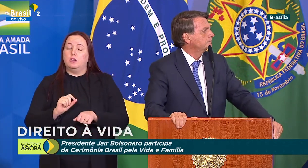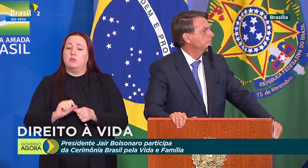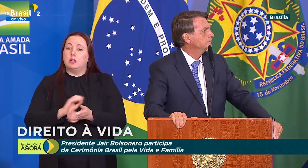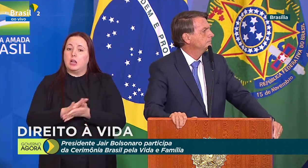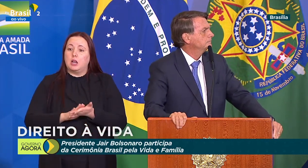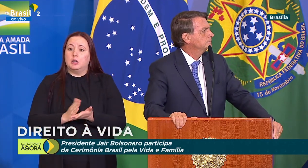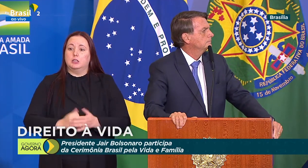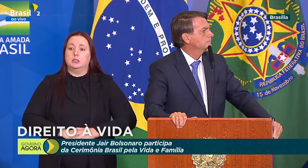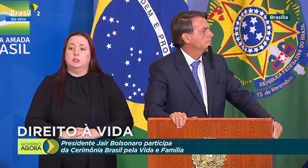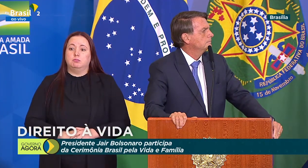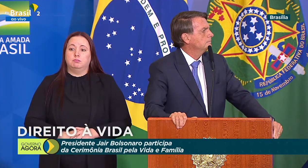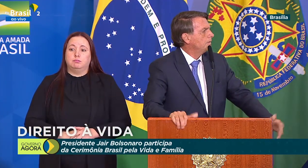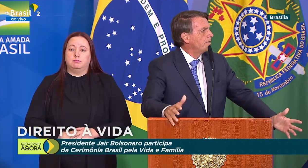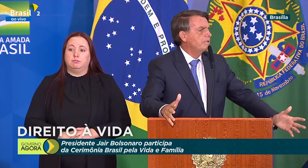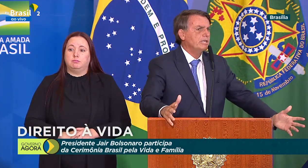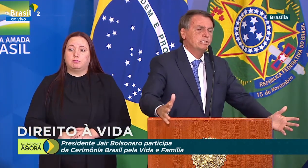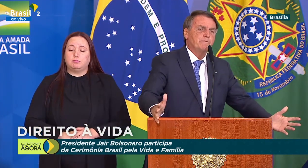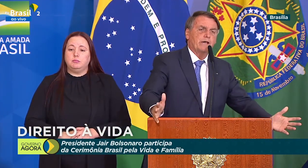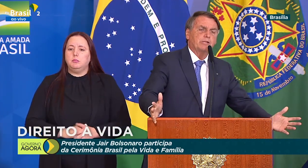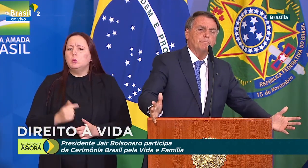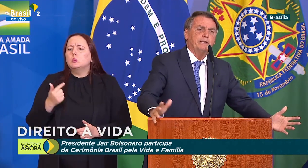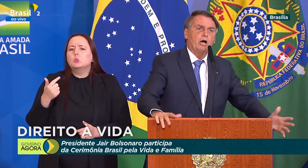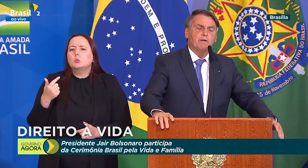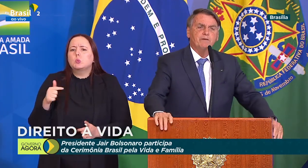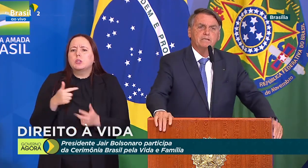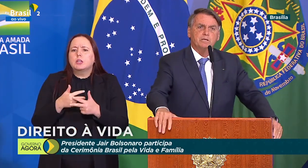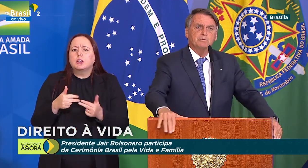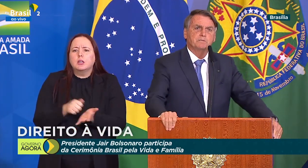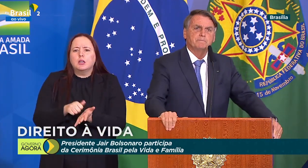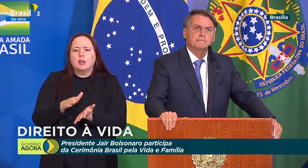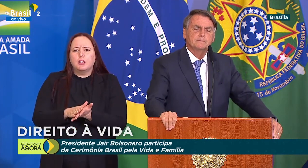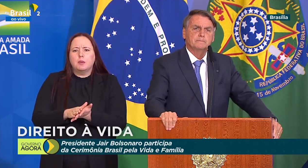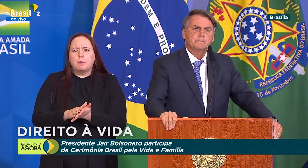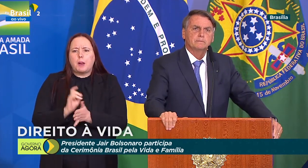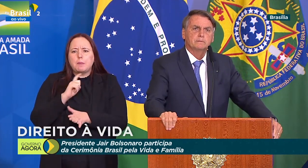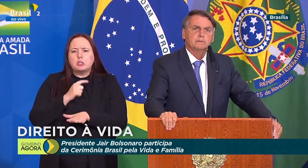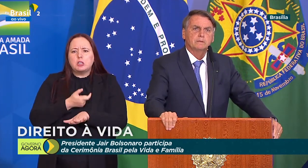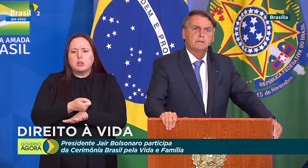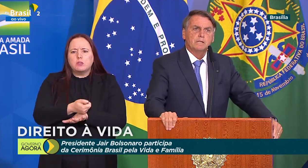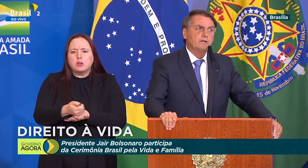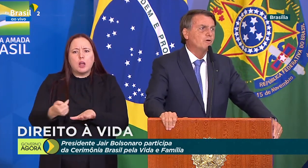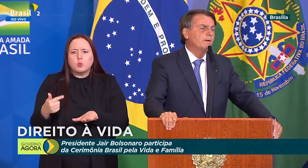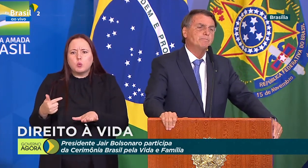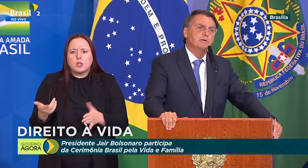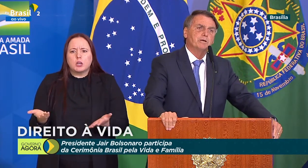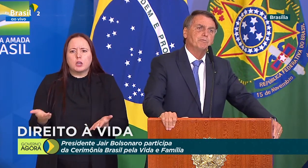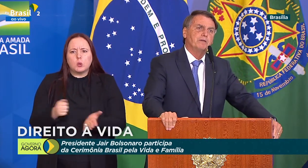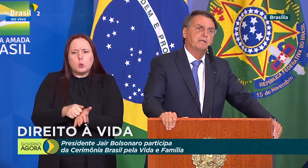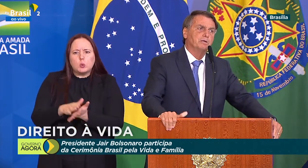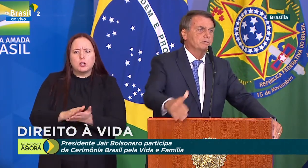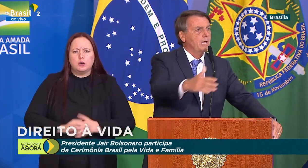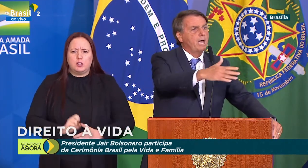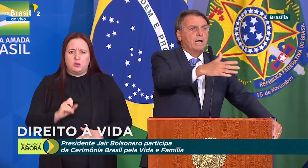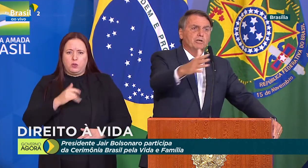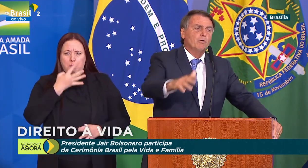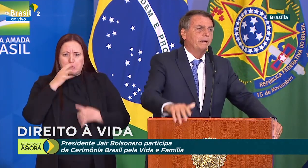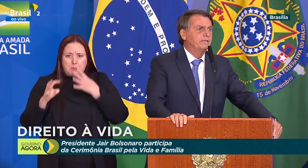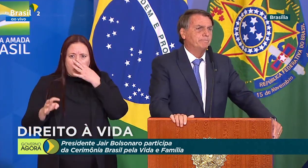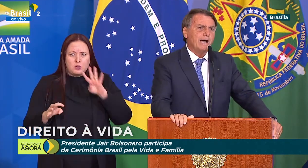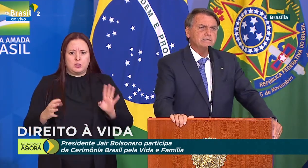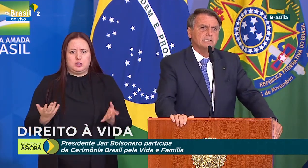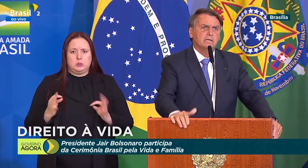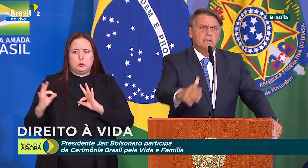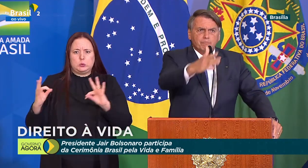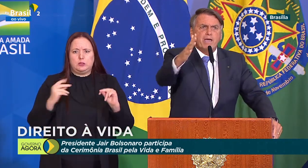indignar e não existe infração penal para fake News E se for para punir com Fake News